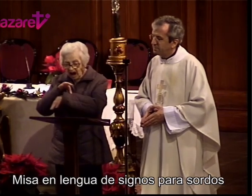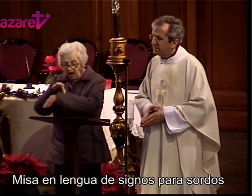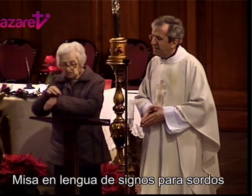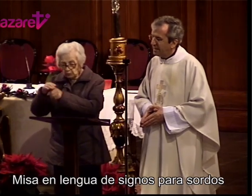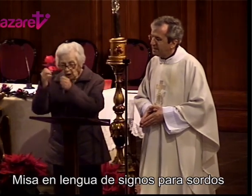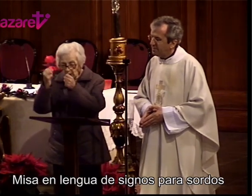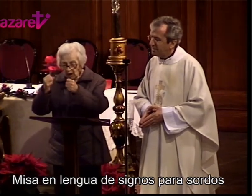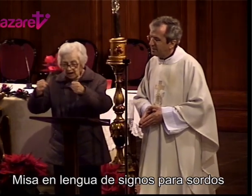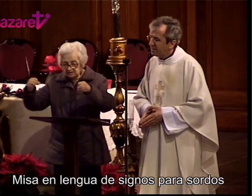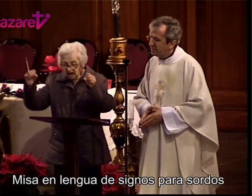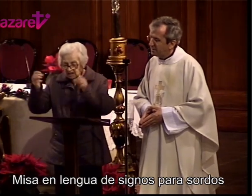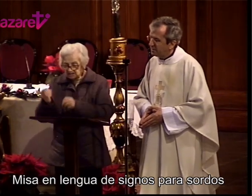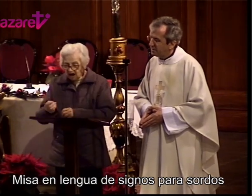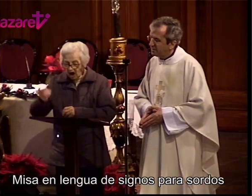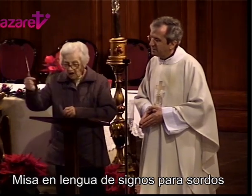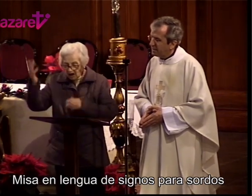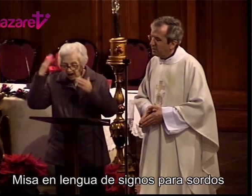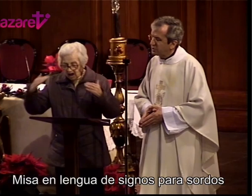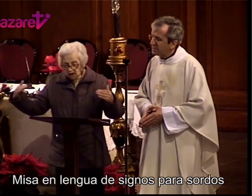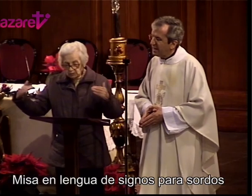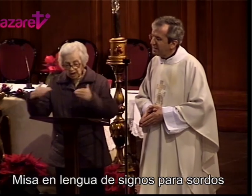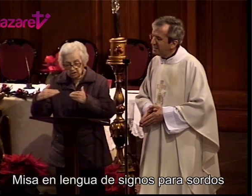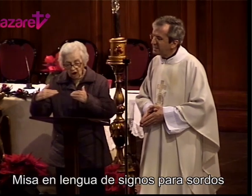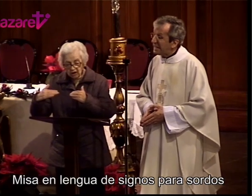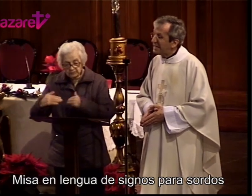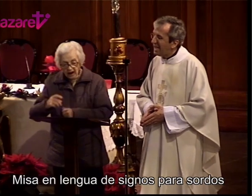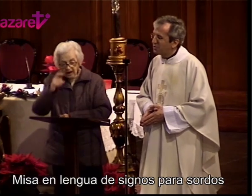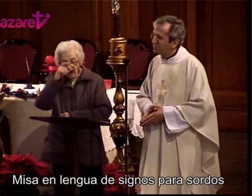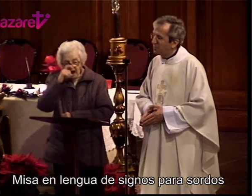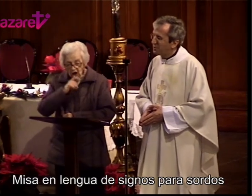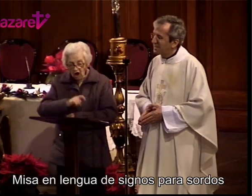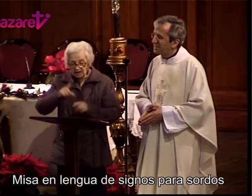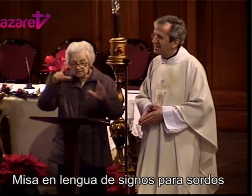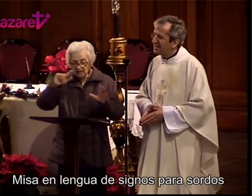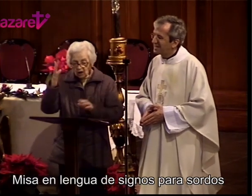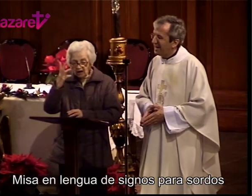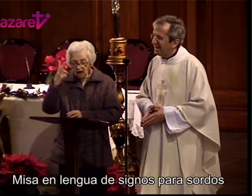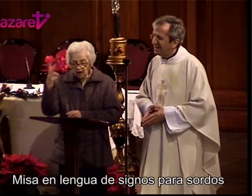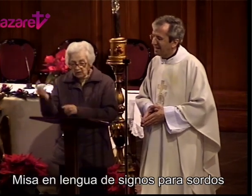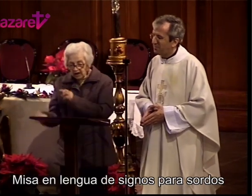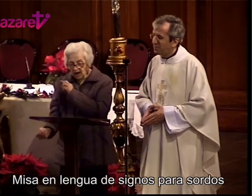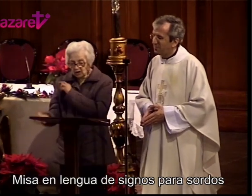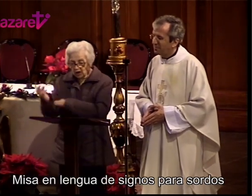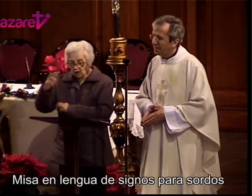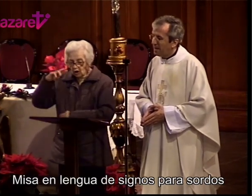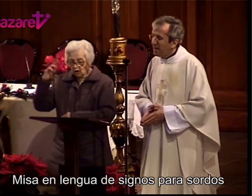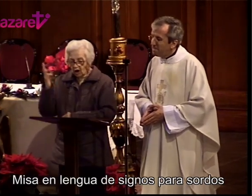del rey David, de que los israelitas, guiados por Moisés, salieran de Egipto. 1000